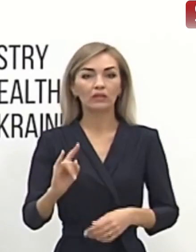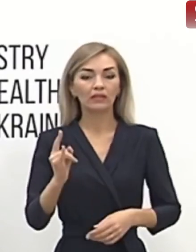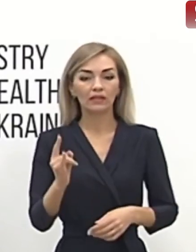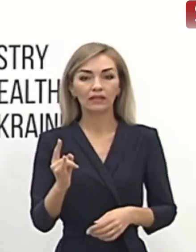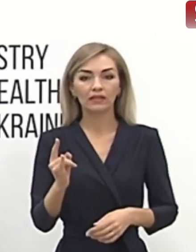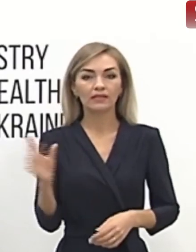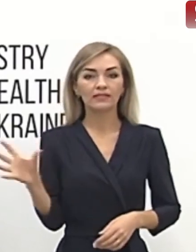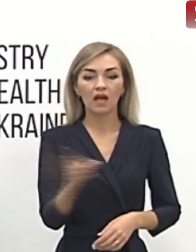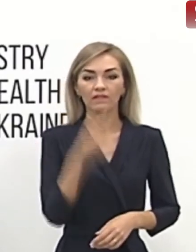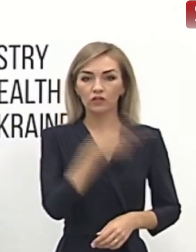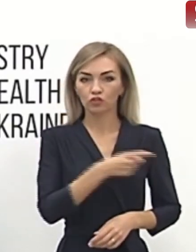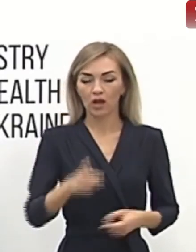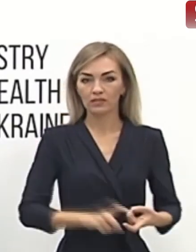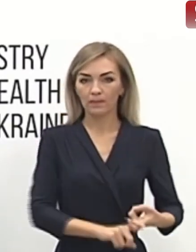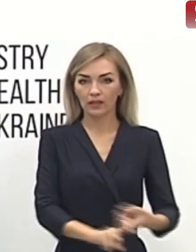весь час пандемії.